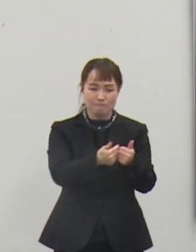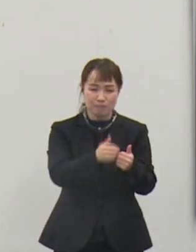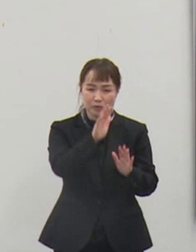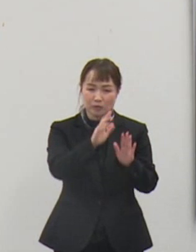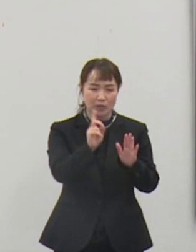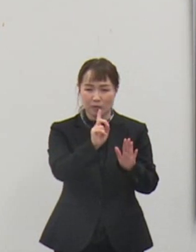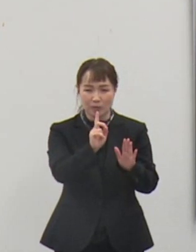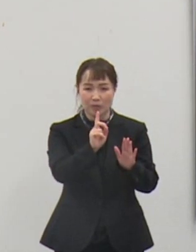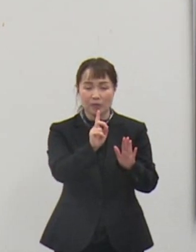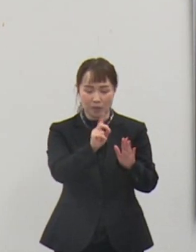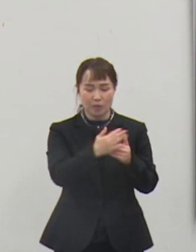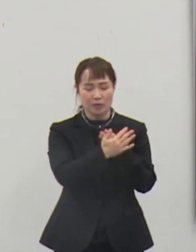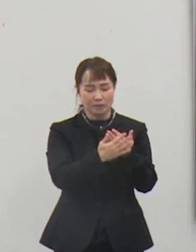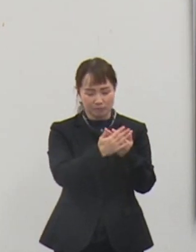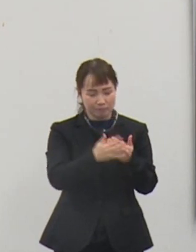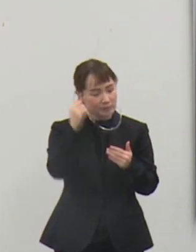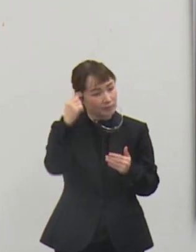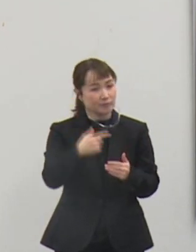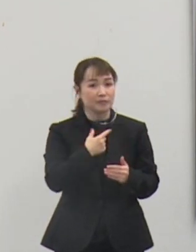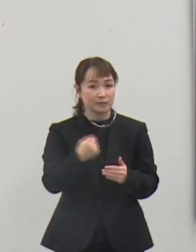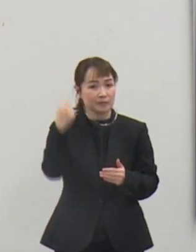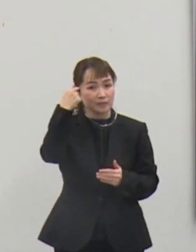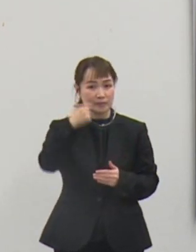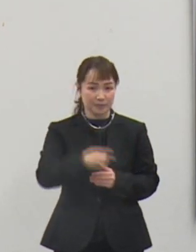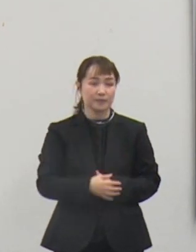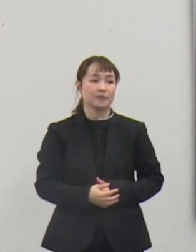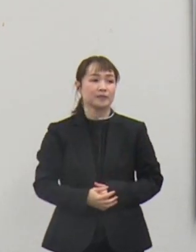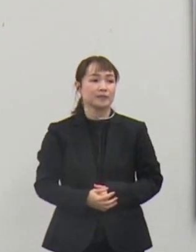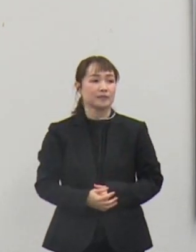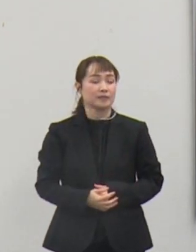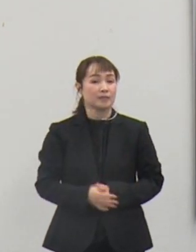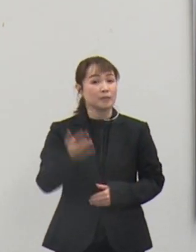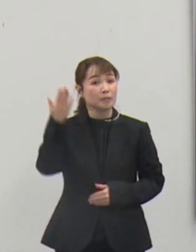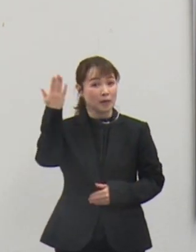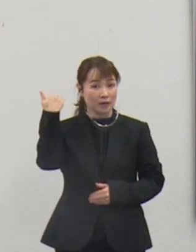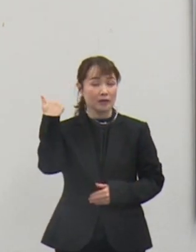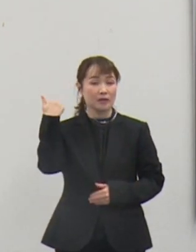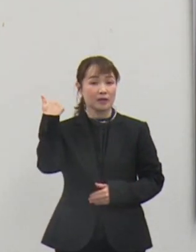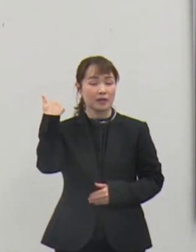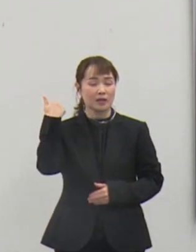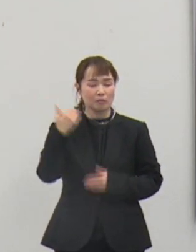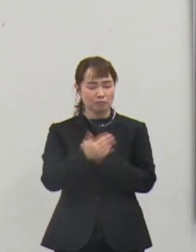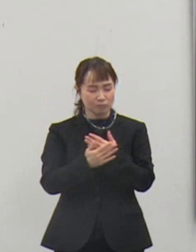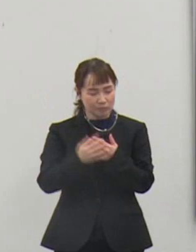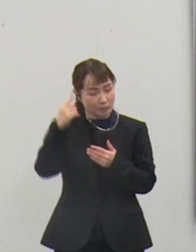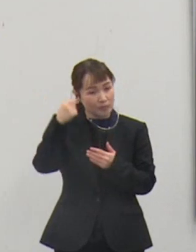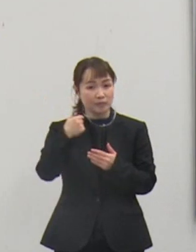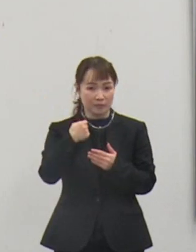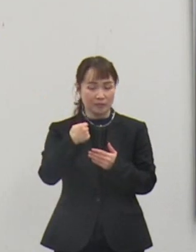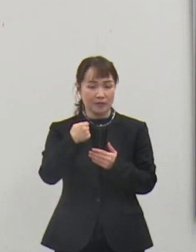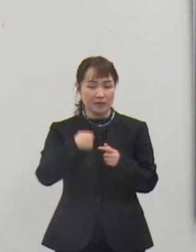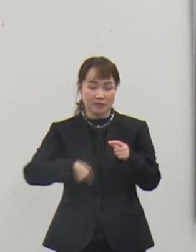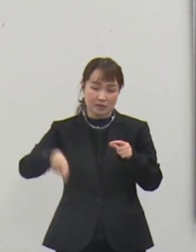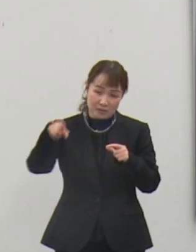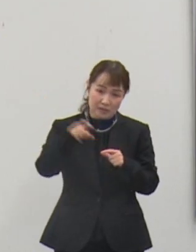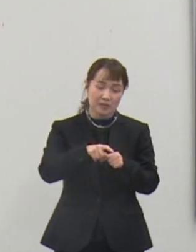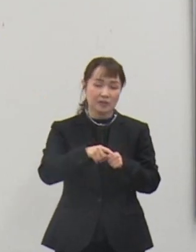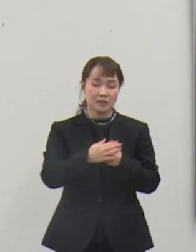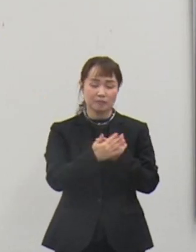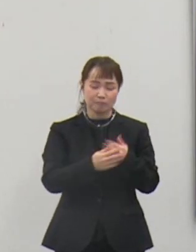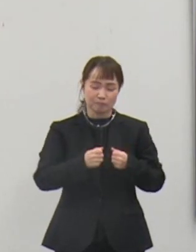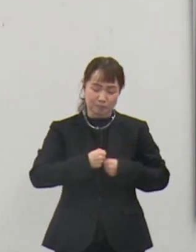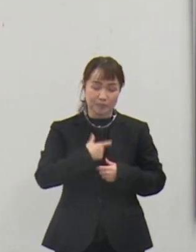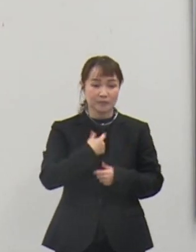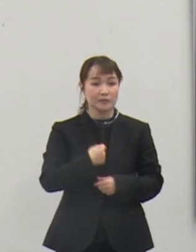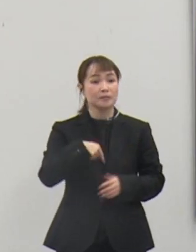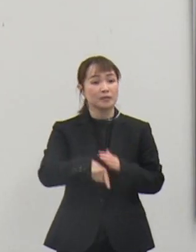ということを重視をしていくということです。 以前も重視されていたのをより、 本県